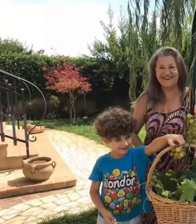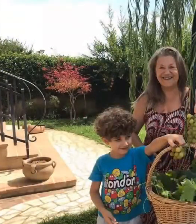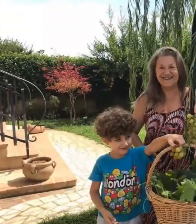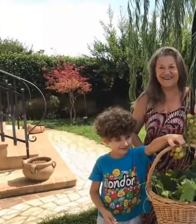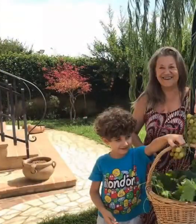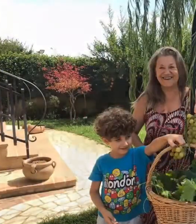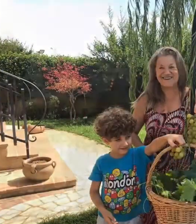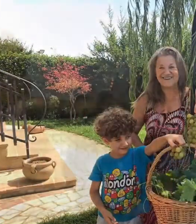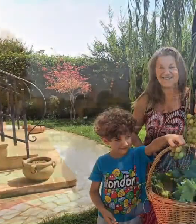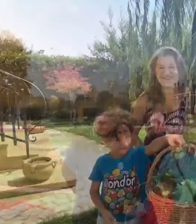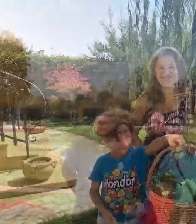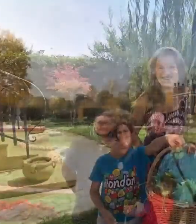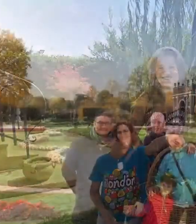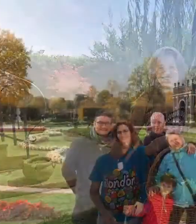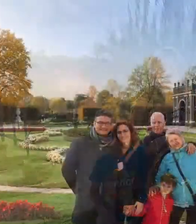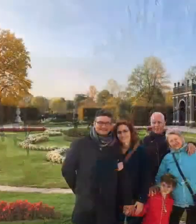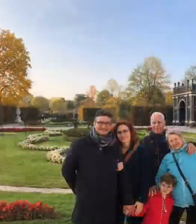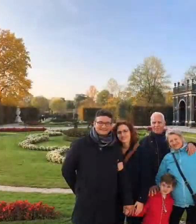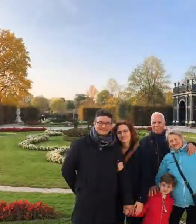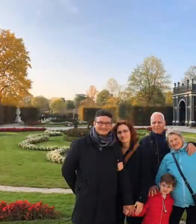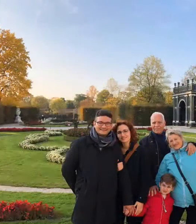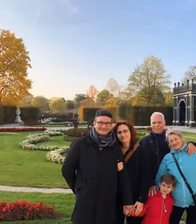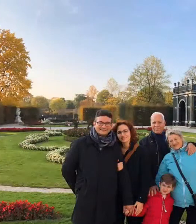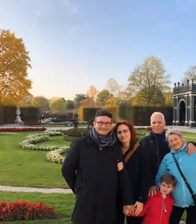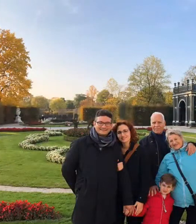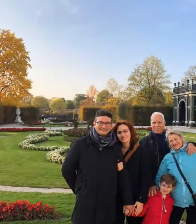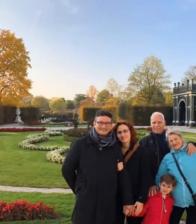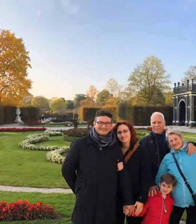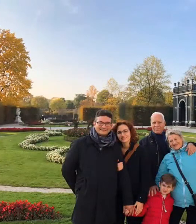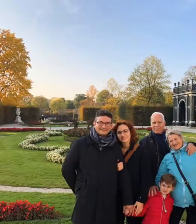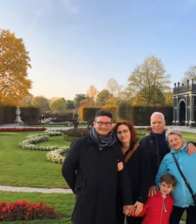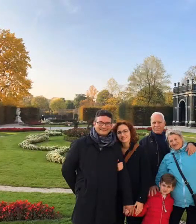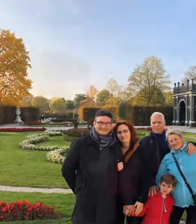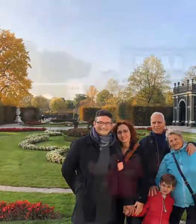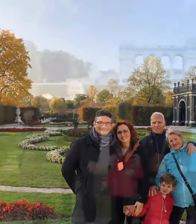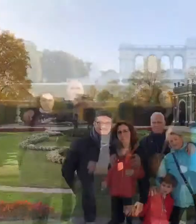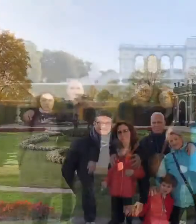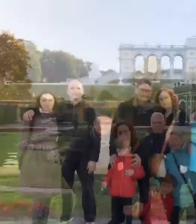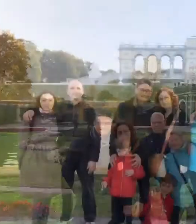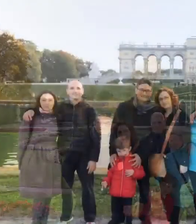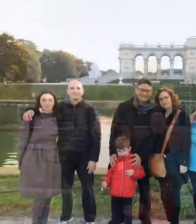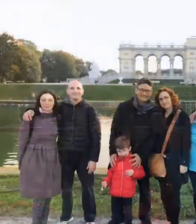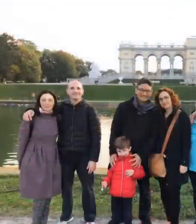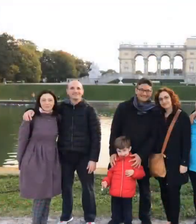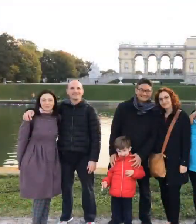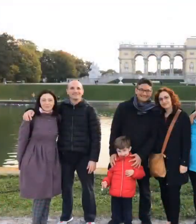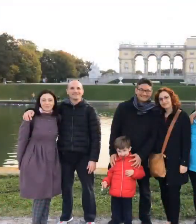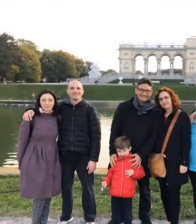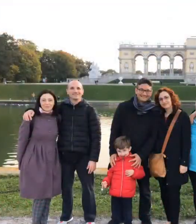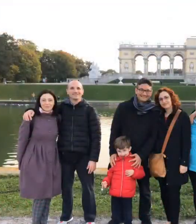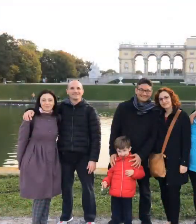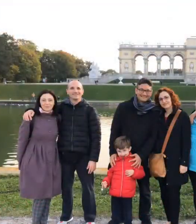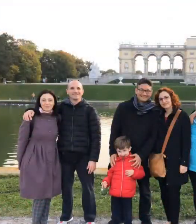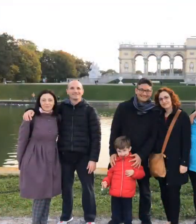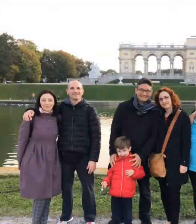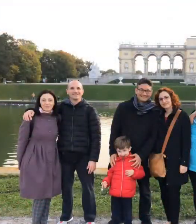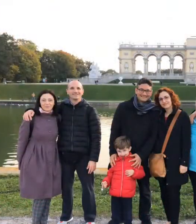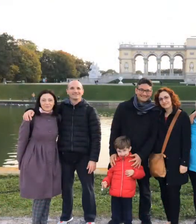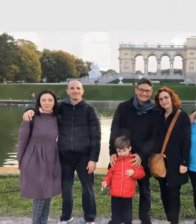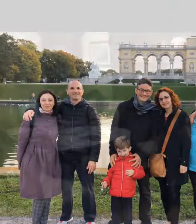qui per noi le lacrime non sono che ricordi